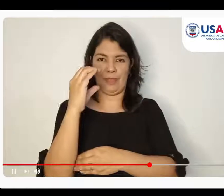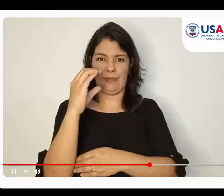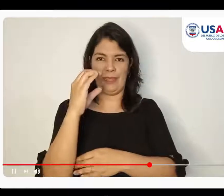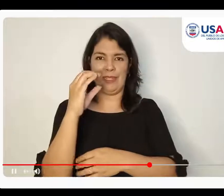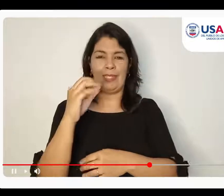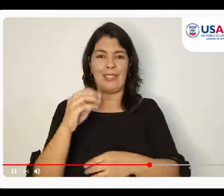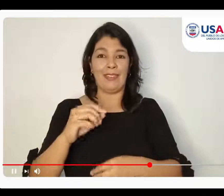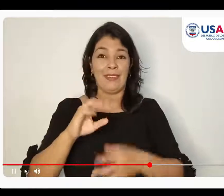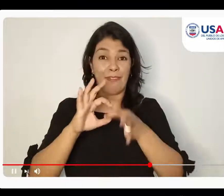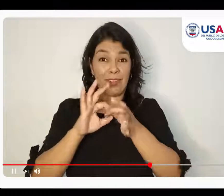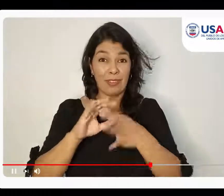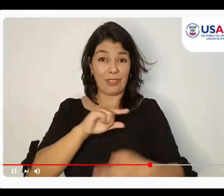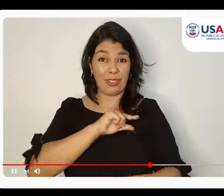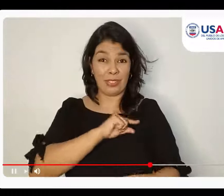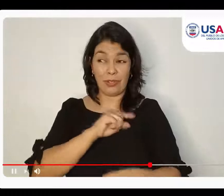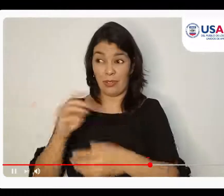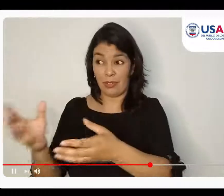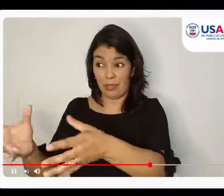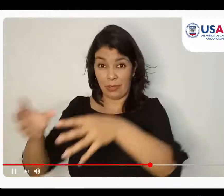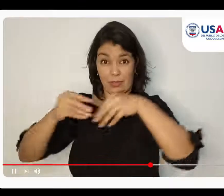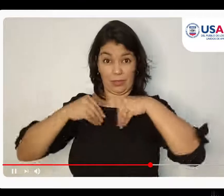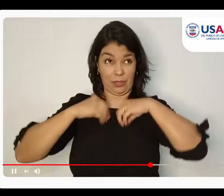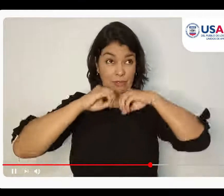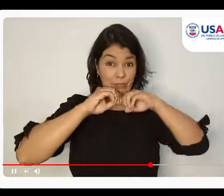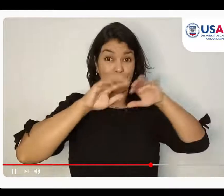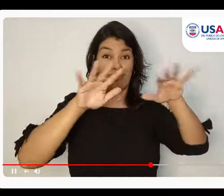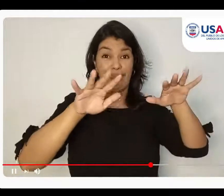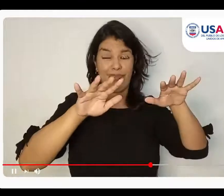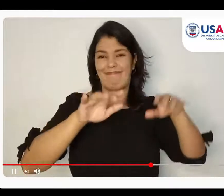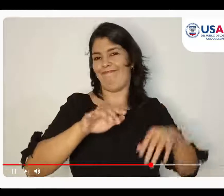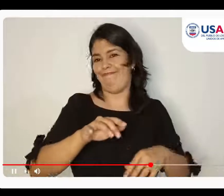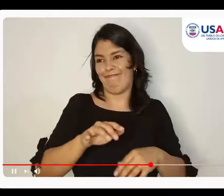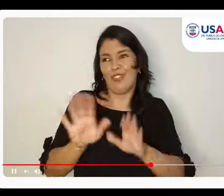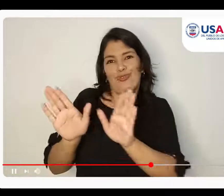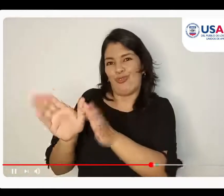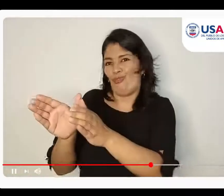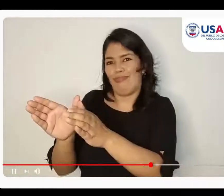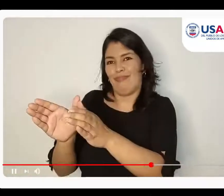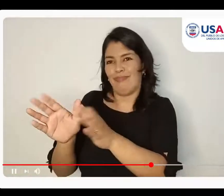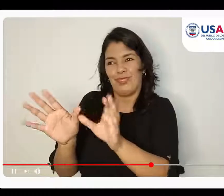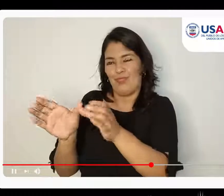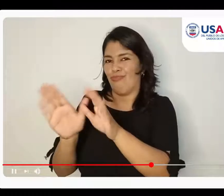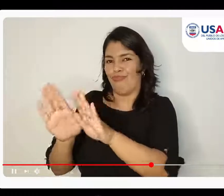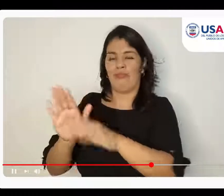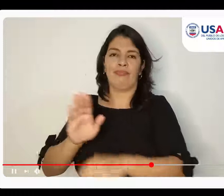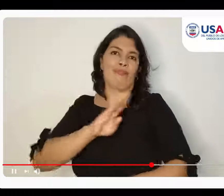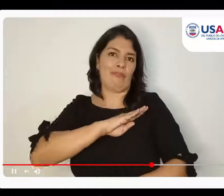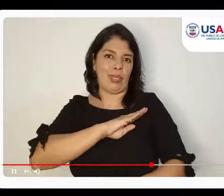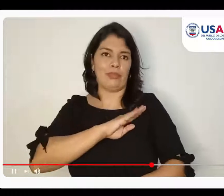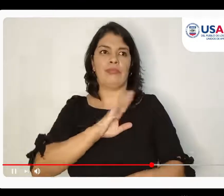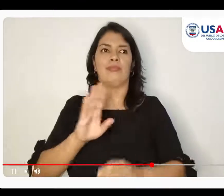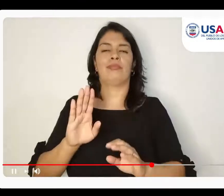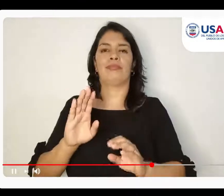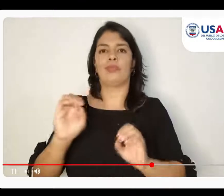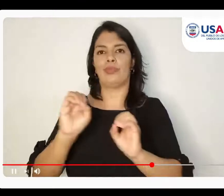siempre va a estar fragmentado este tema del vocabulario pedagógico, así sea en la básica, en la media, a menos, como